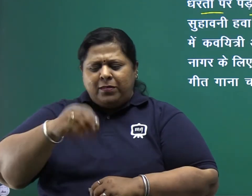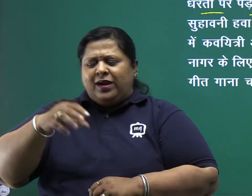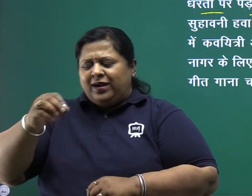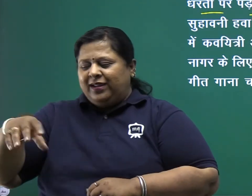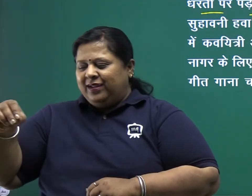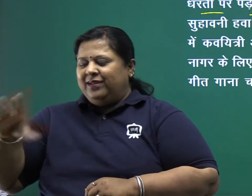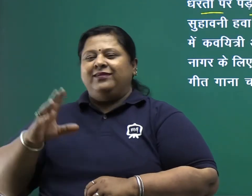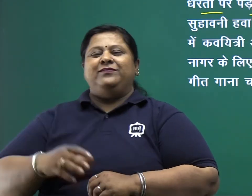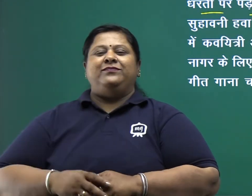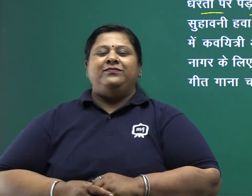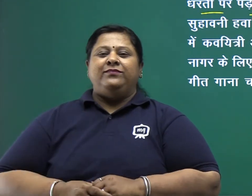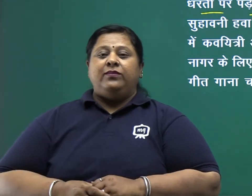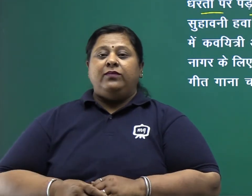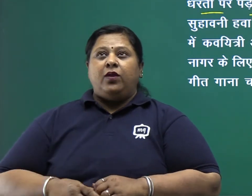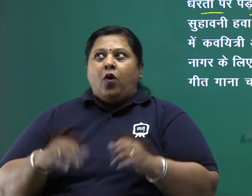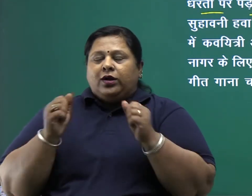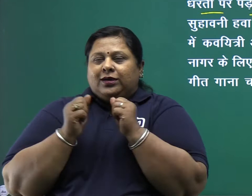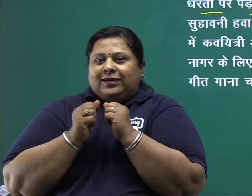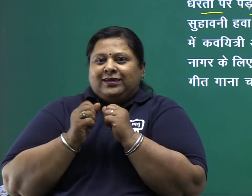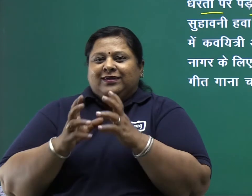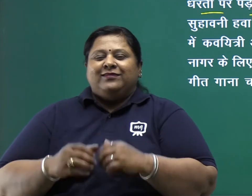हैं और ठंडी